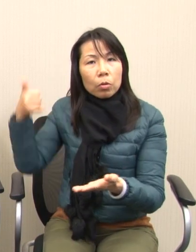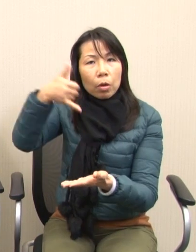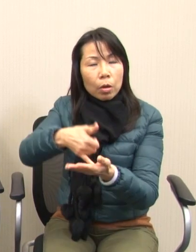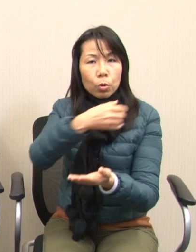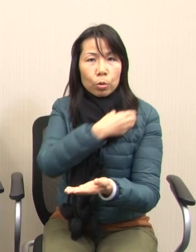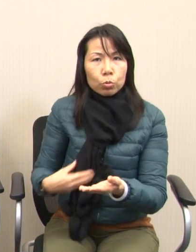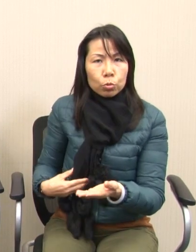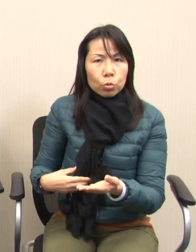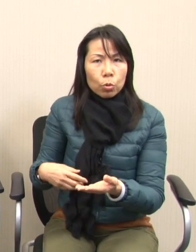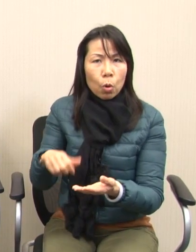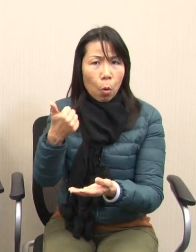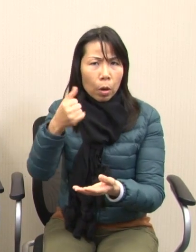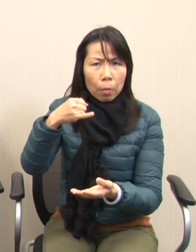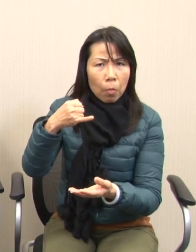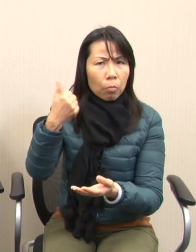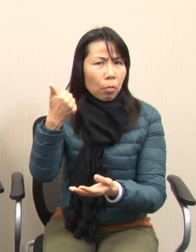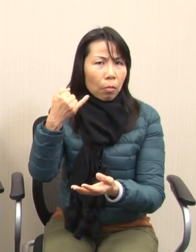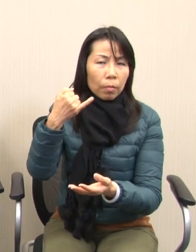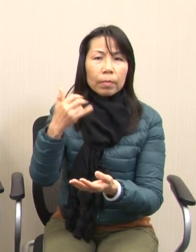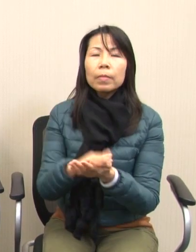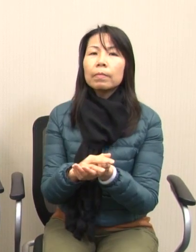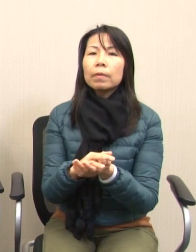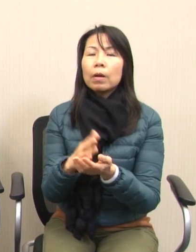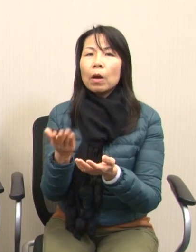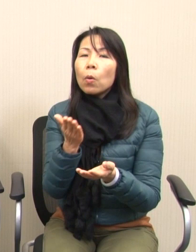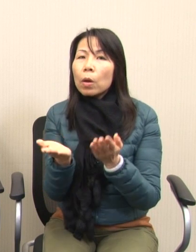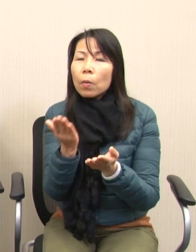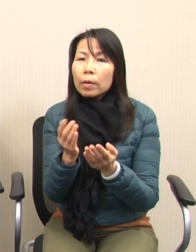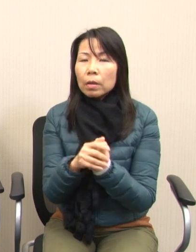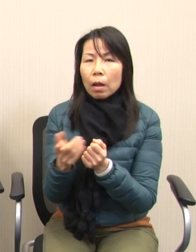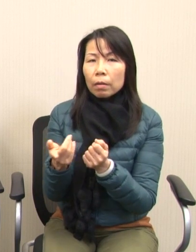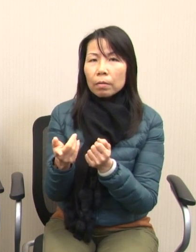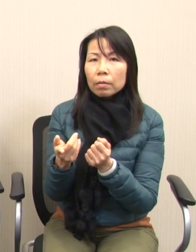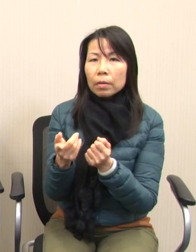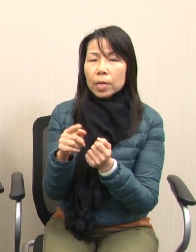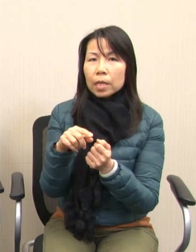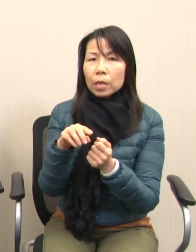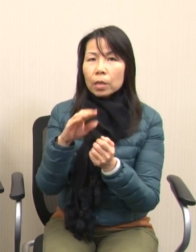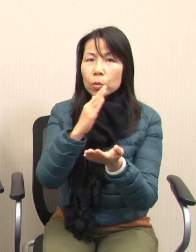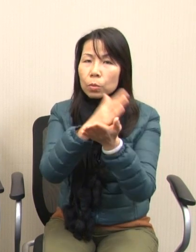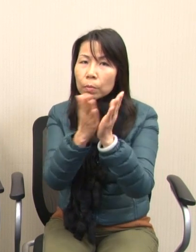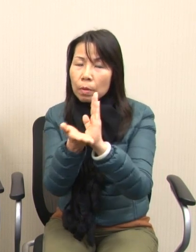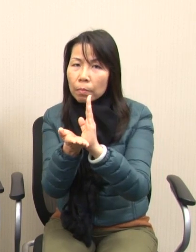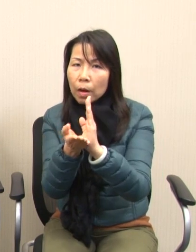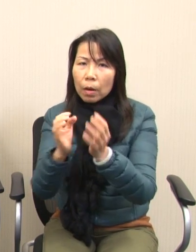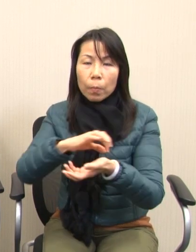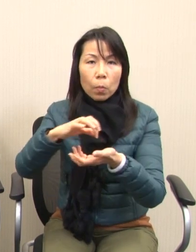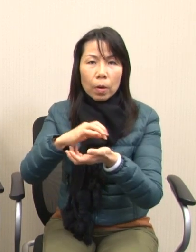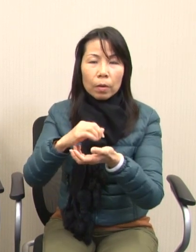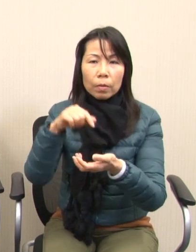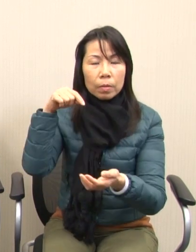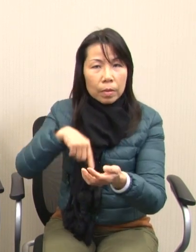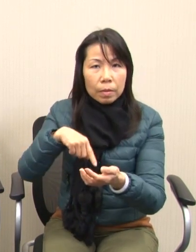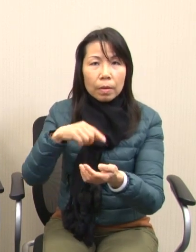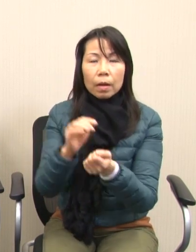的咁樣，咁因為咧你陳妹出嚟選好似嘥票，又或者可能嘥咗提名等等。究竟依一啲？咁紛亂嘅情況，去到依一